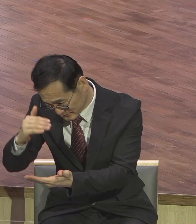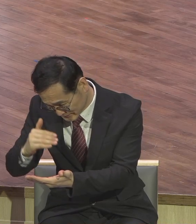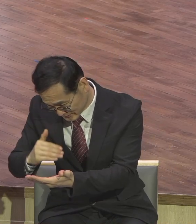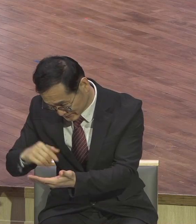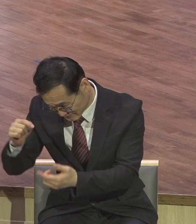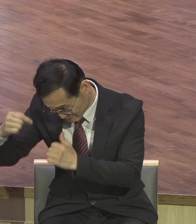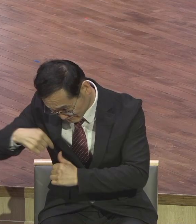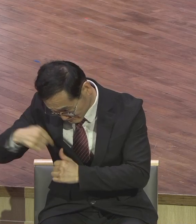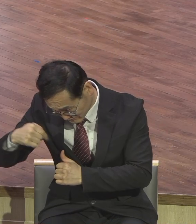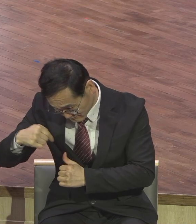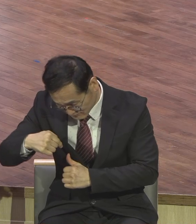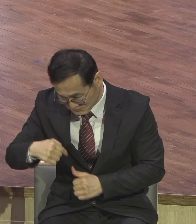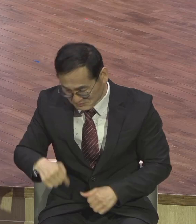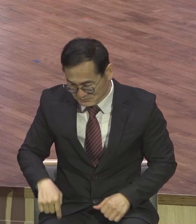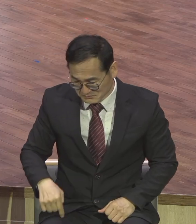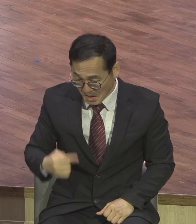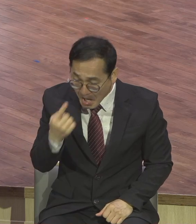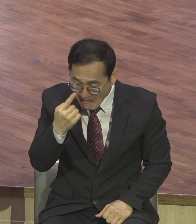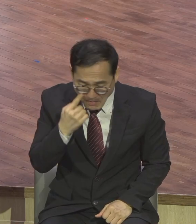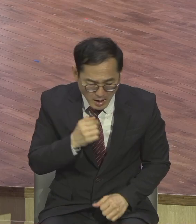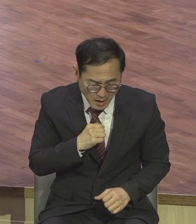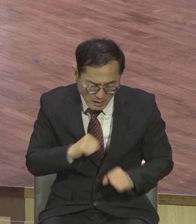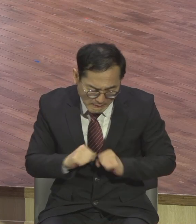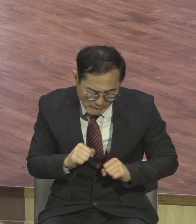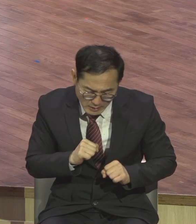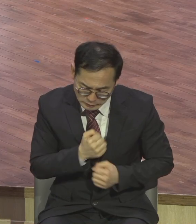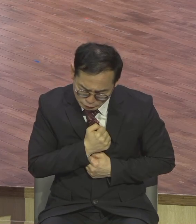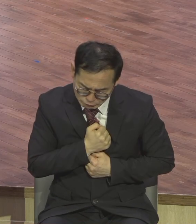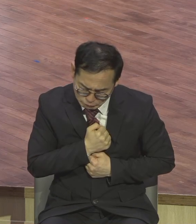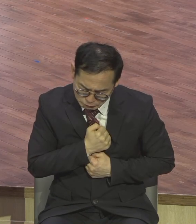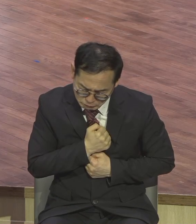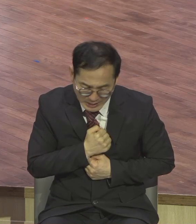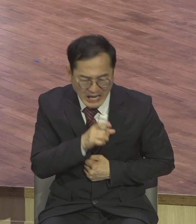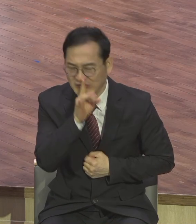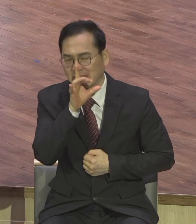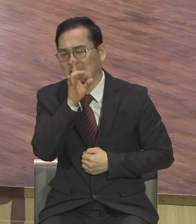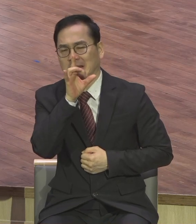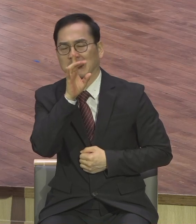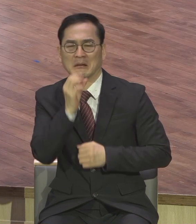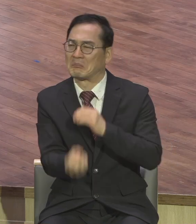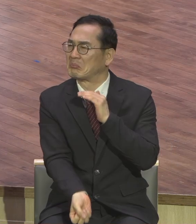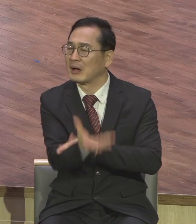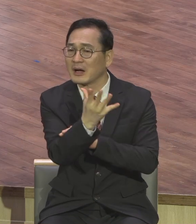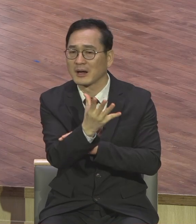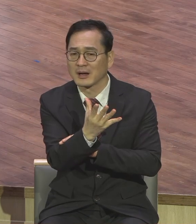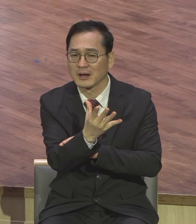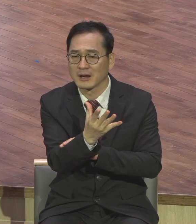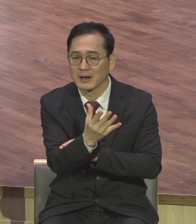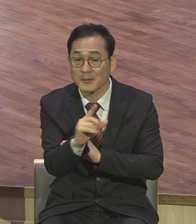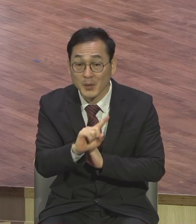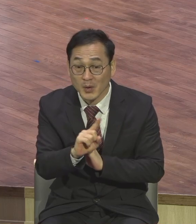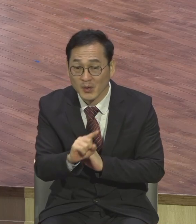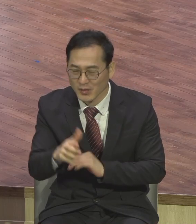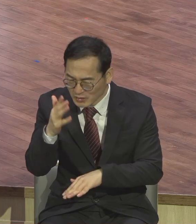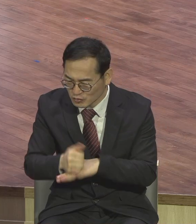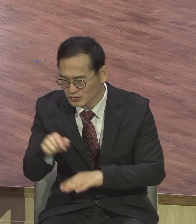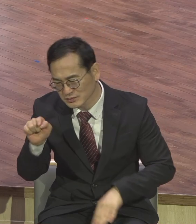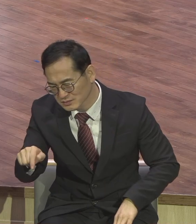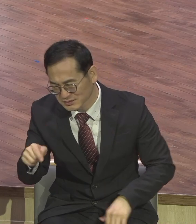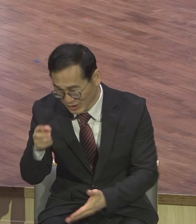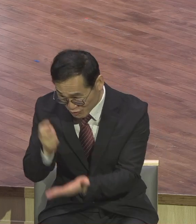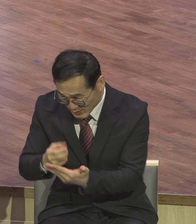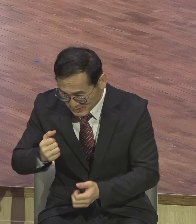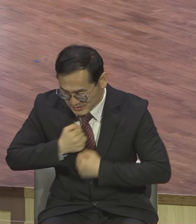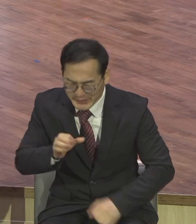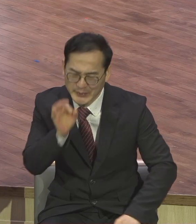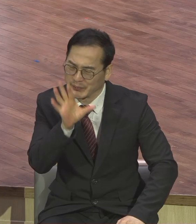통해서 내가 죄인이구나, 죄인된 존재를 깨닫는 겁니다. 그게 율법이 할 일이에요. 율법을 알면 알수록